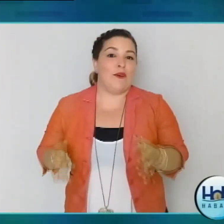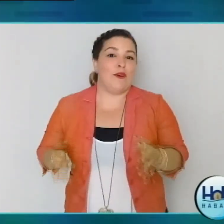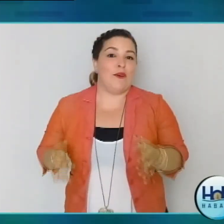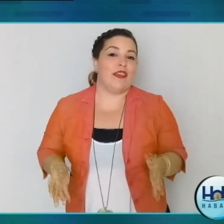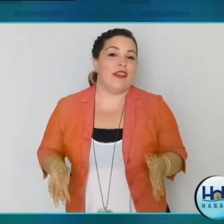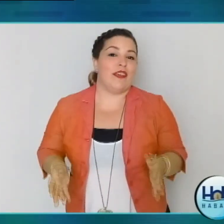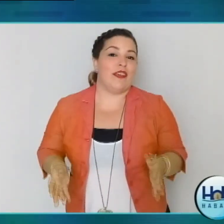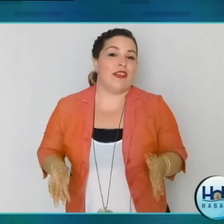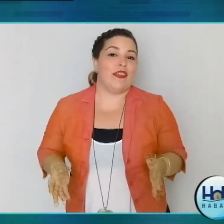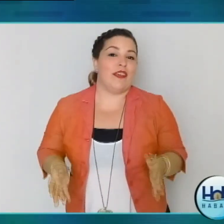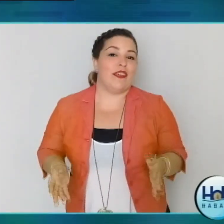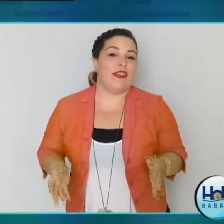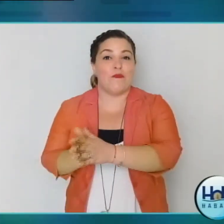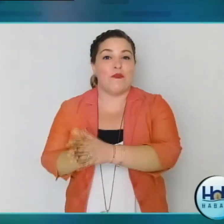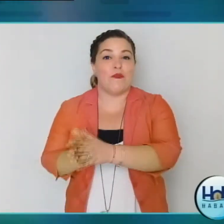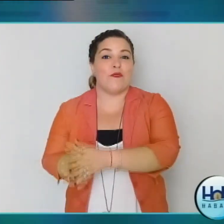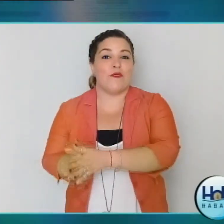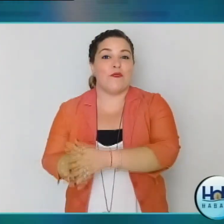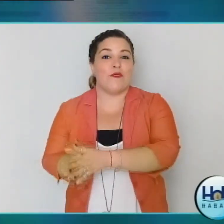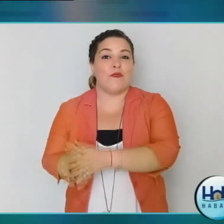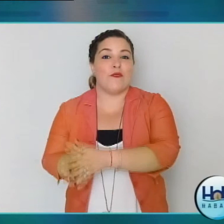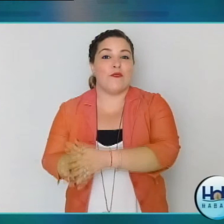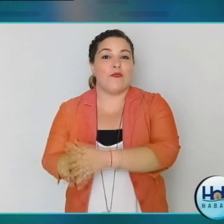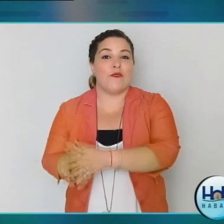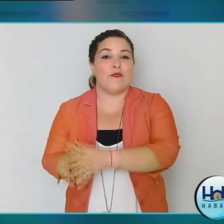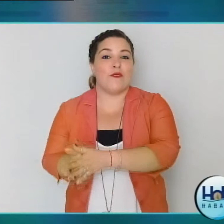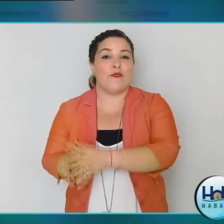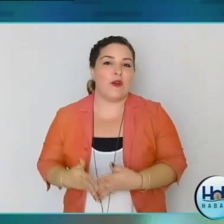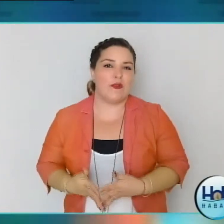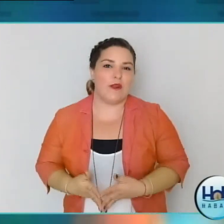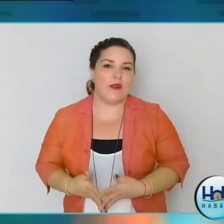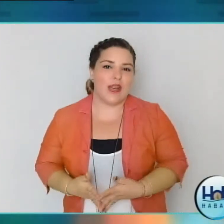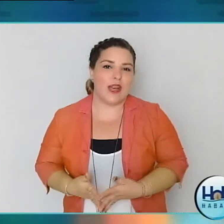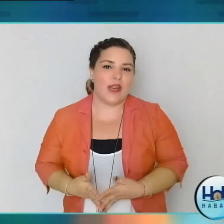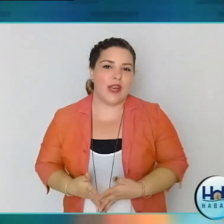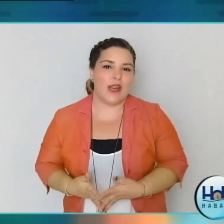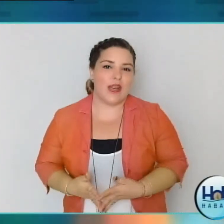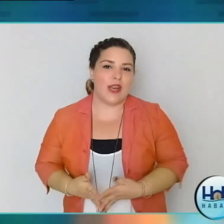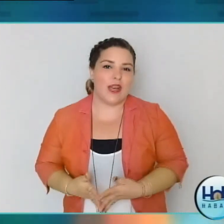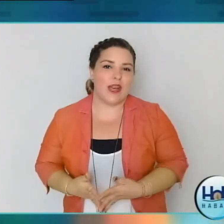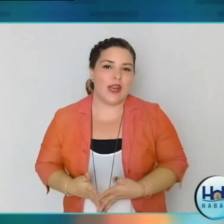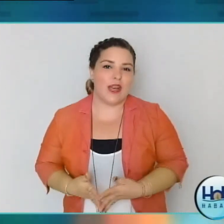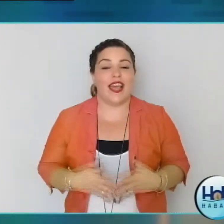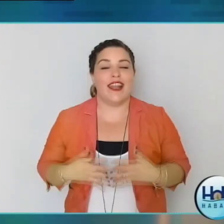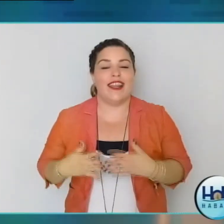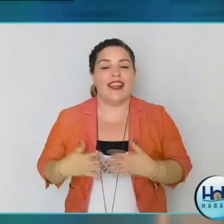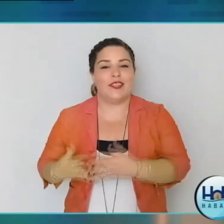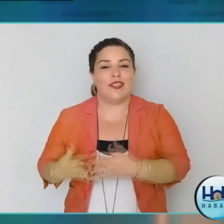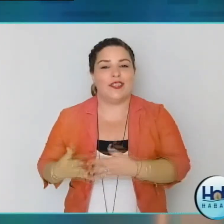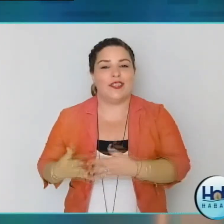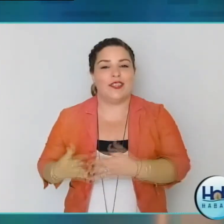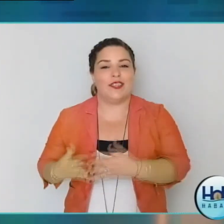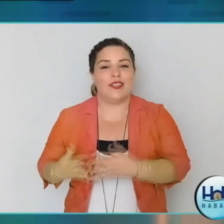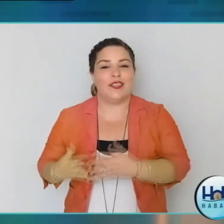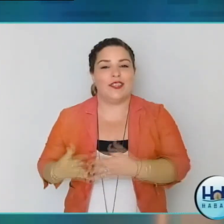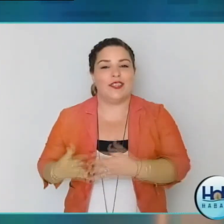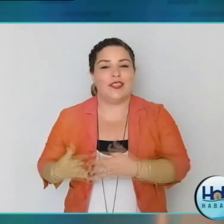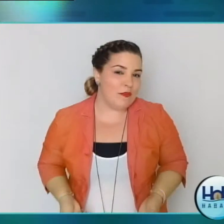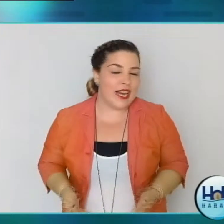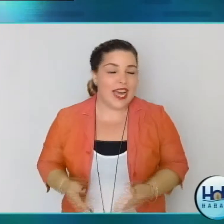Pues ya usted ve entonces cómo puede quedarnos en el hogar un mueble como este. Tuvo el tutorial y tuvo las medidas, siempre puede volver